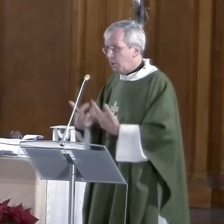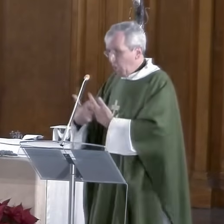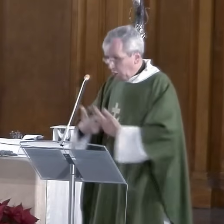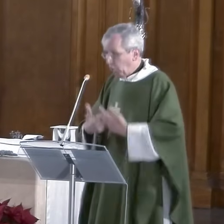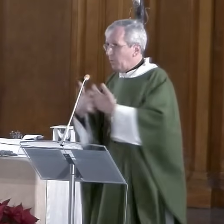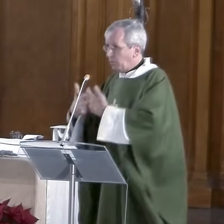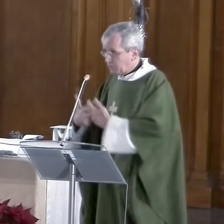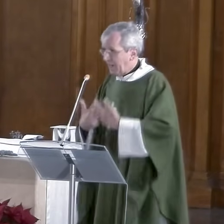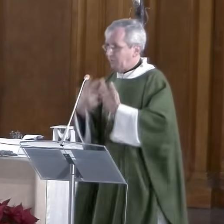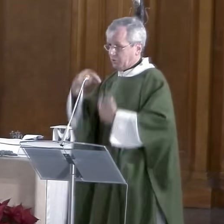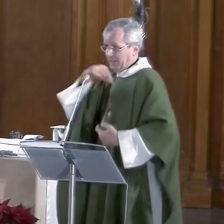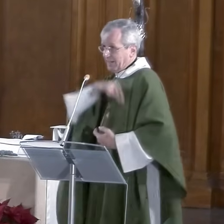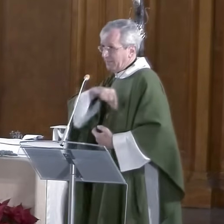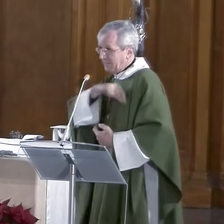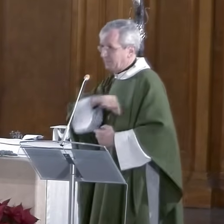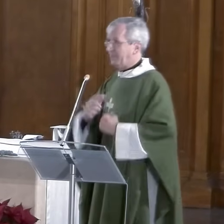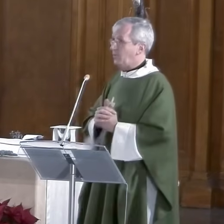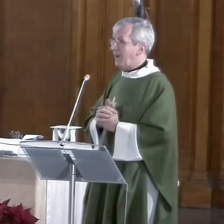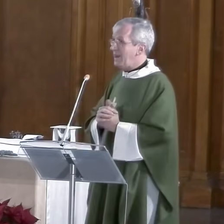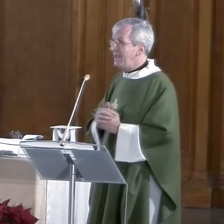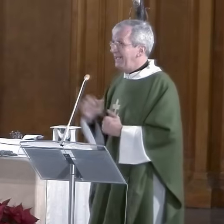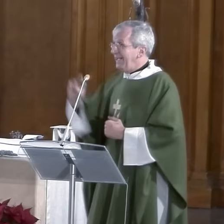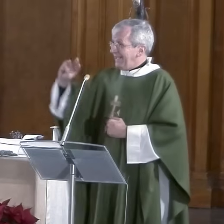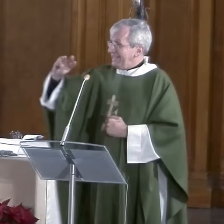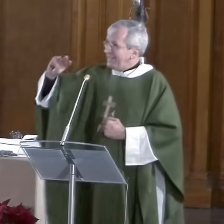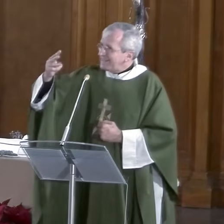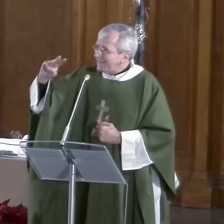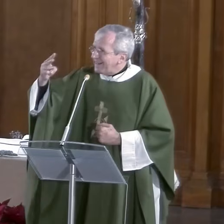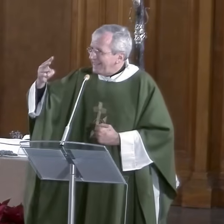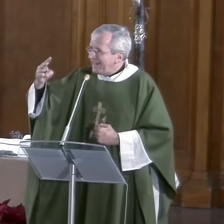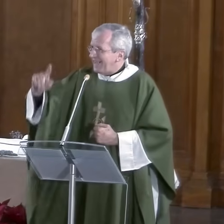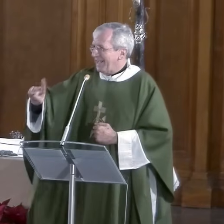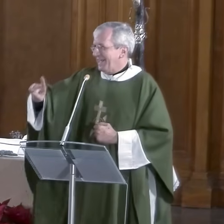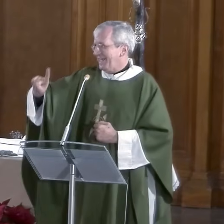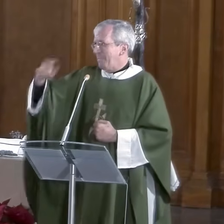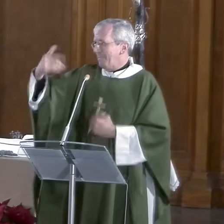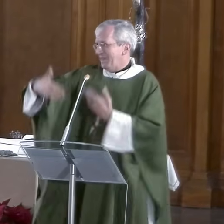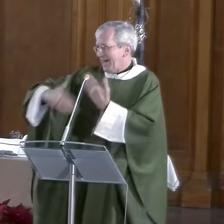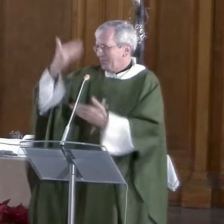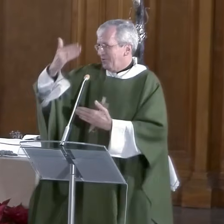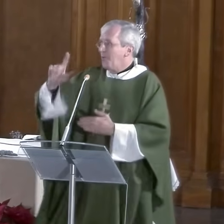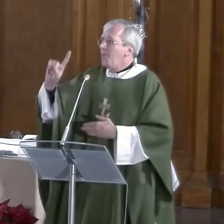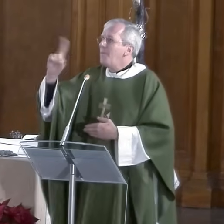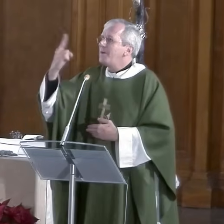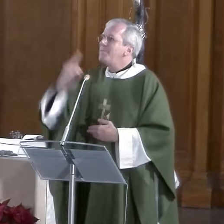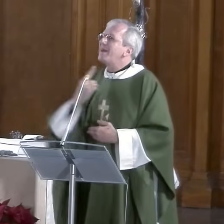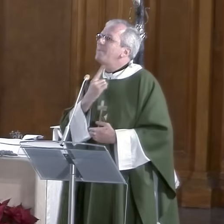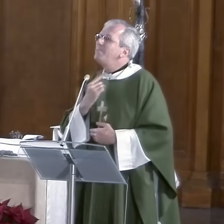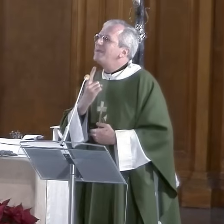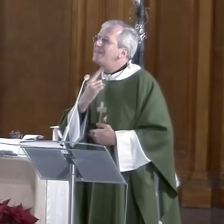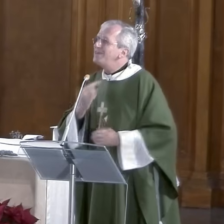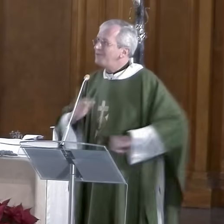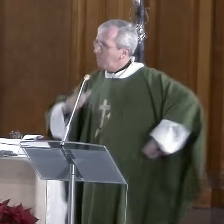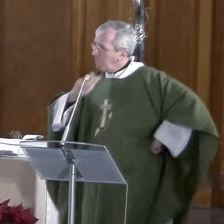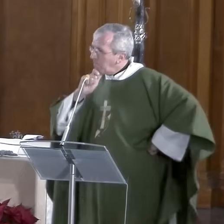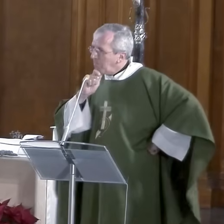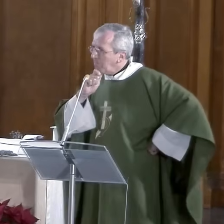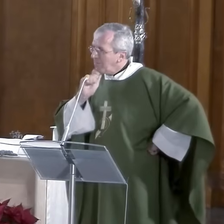caigamos, cómo luchamos en la vida espiritual. Y esa tercera, que ha empezado un primer